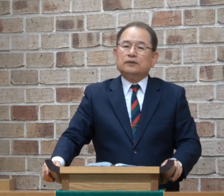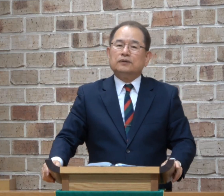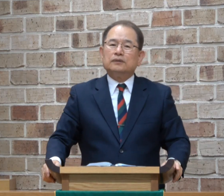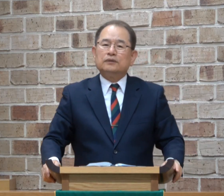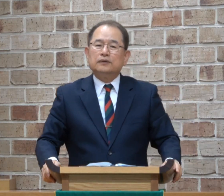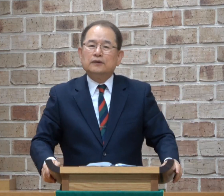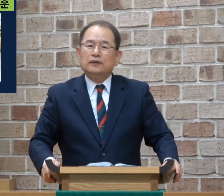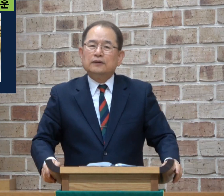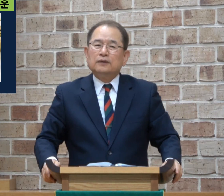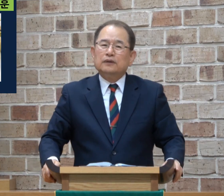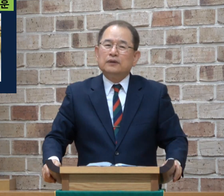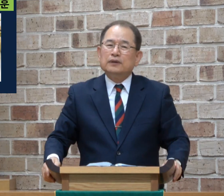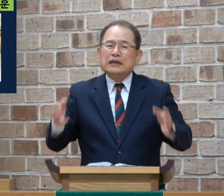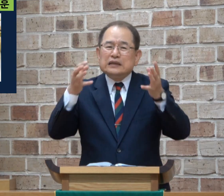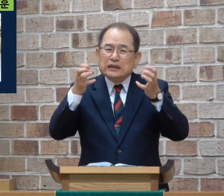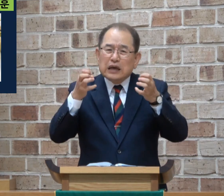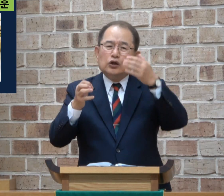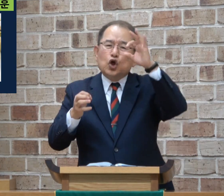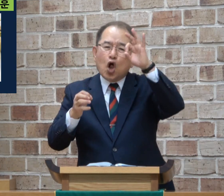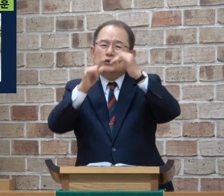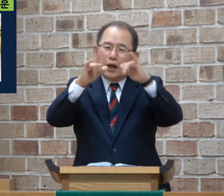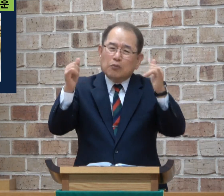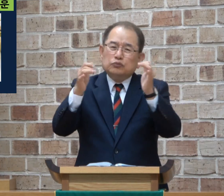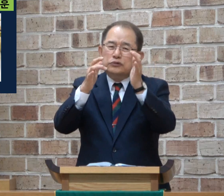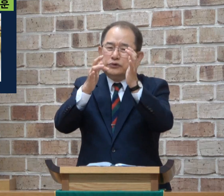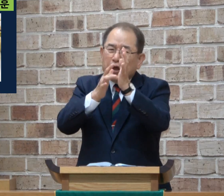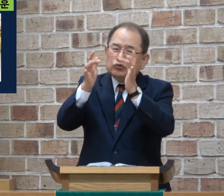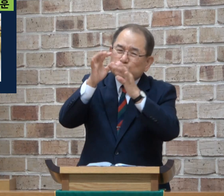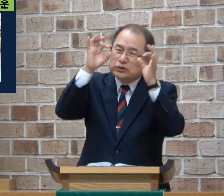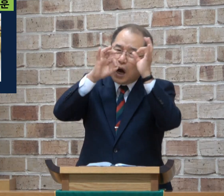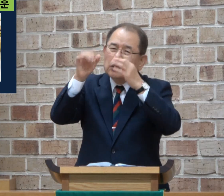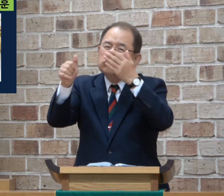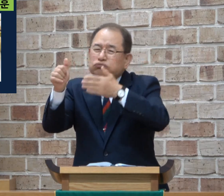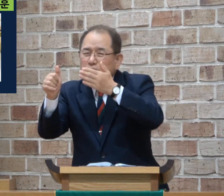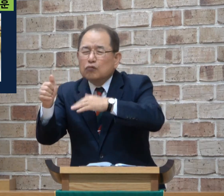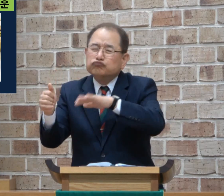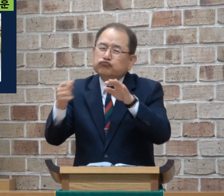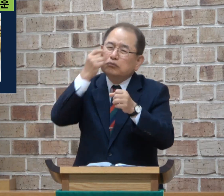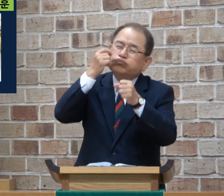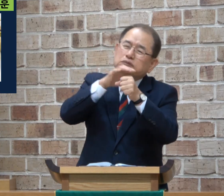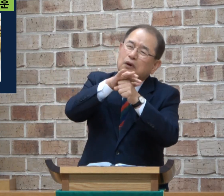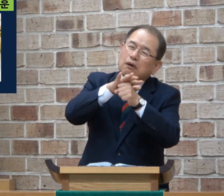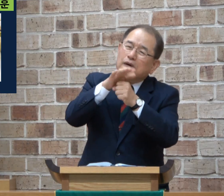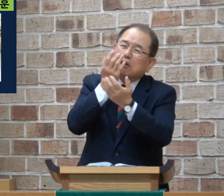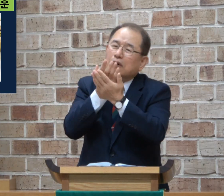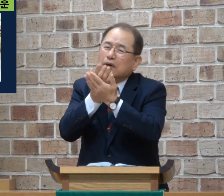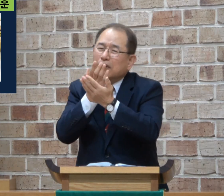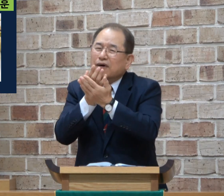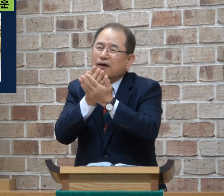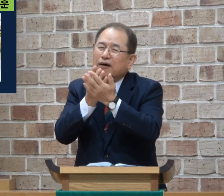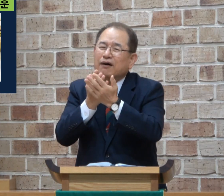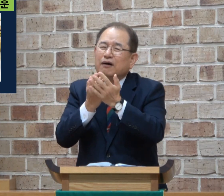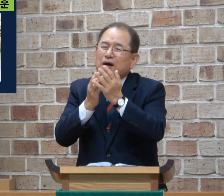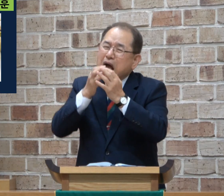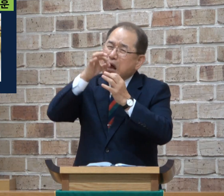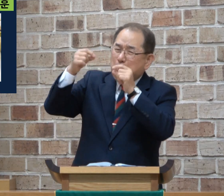나병 환자 치유를 통해서 정말 예수님께서 그 불쌍한